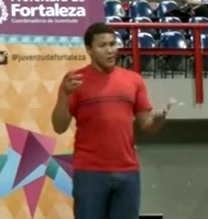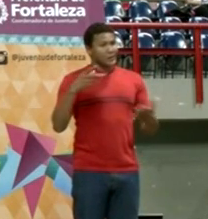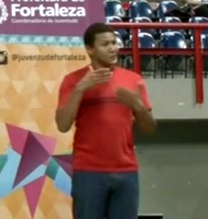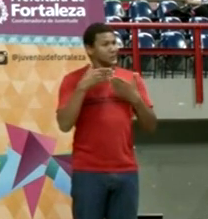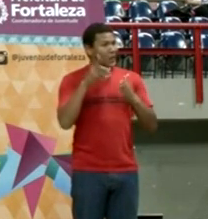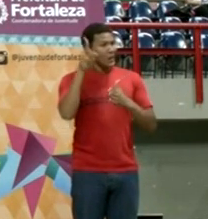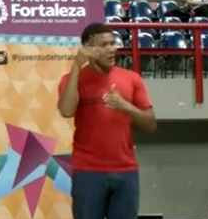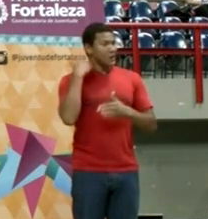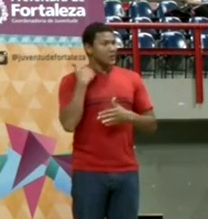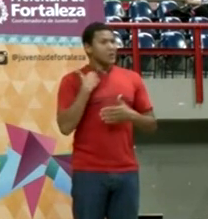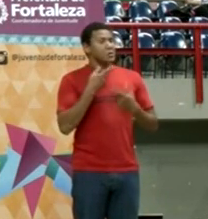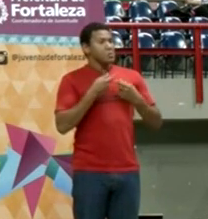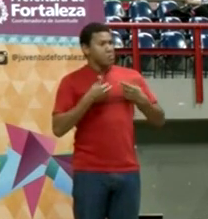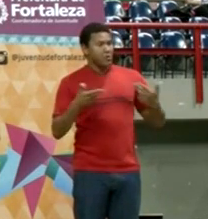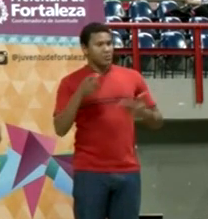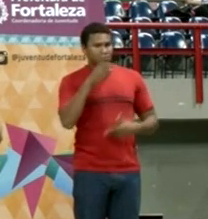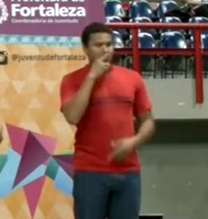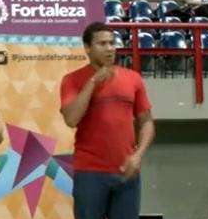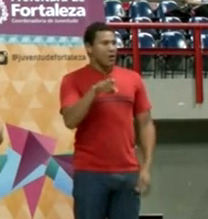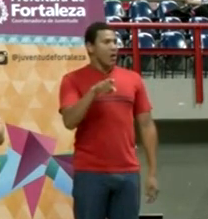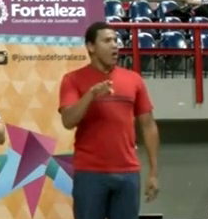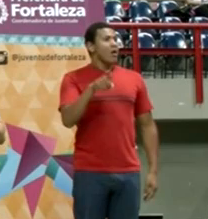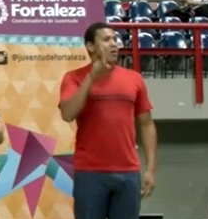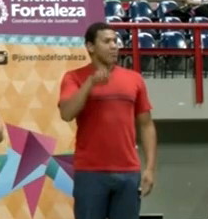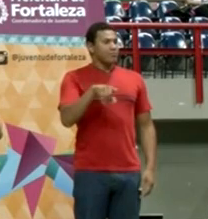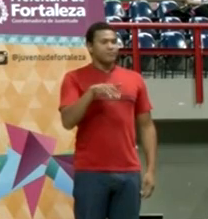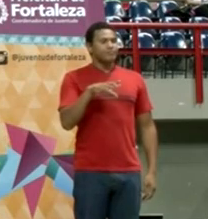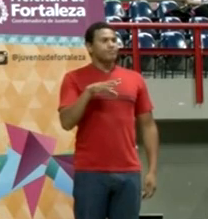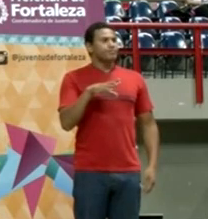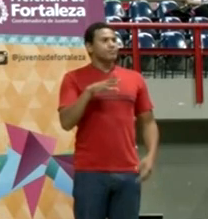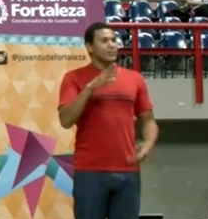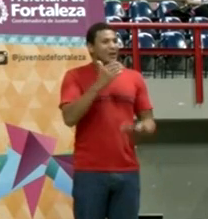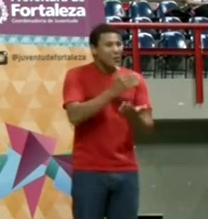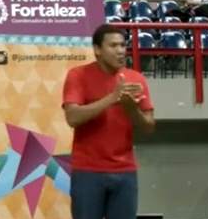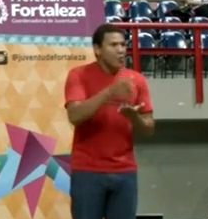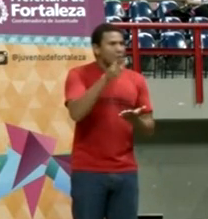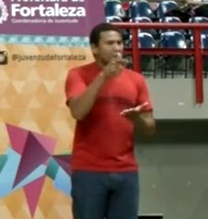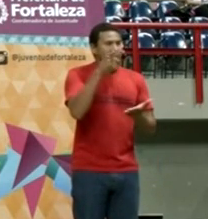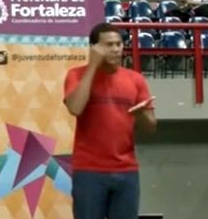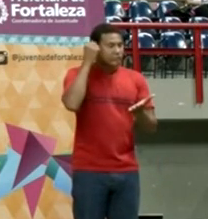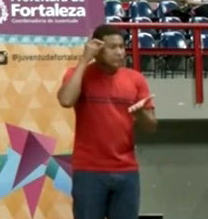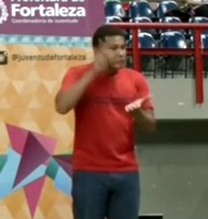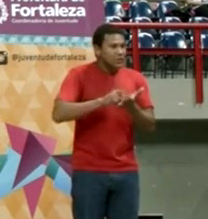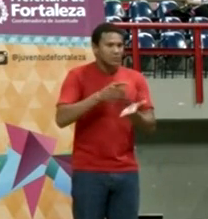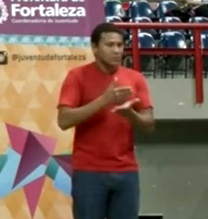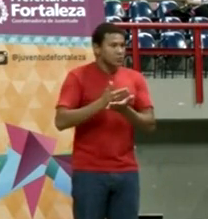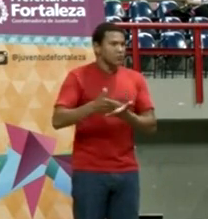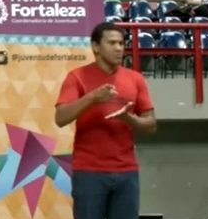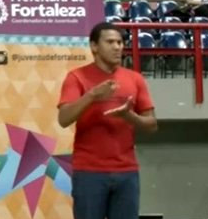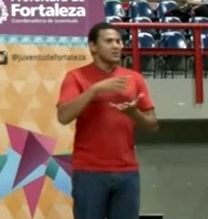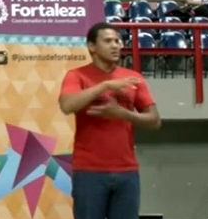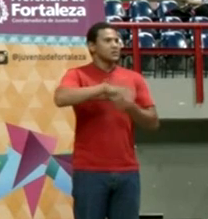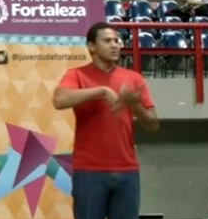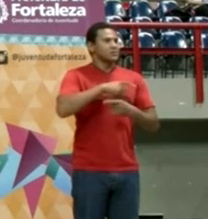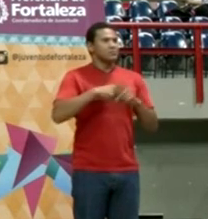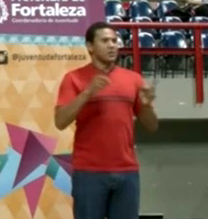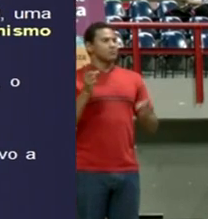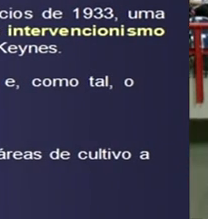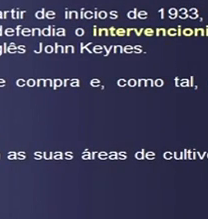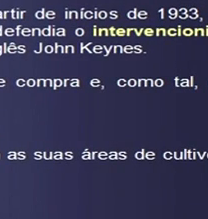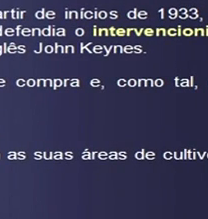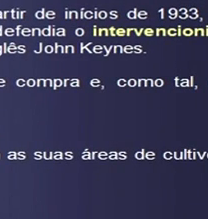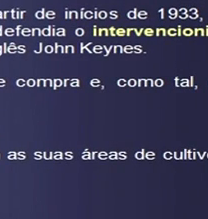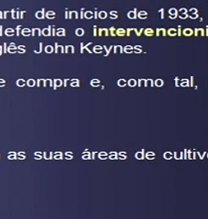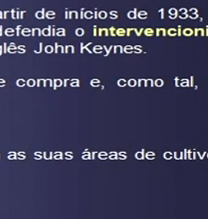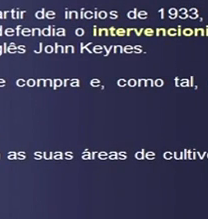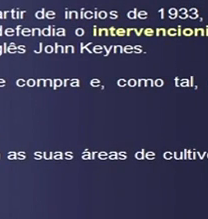Valores. E aí eles marcam que aquilo ali é o início da crise. Mas a crise já estava instalada, tá? E aí